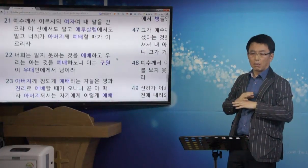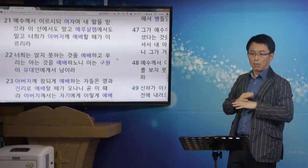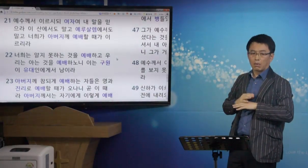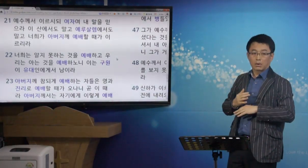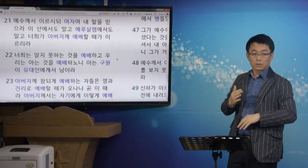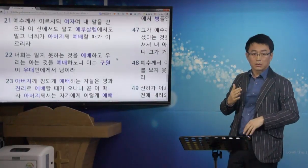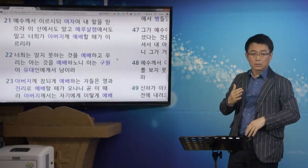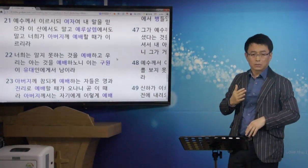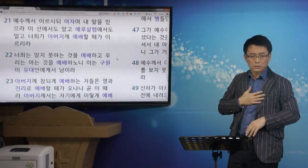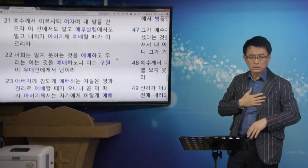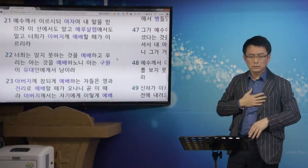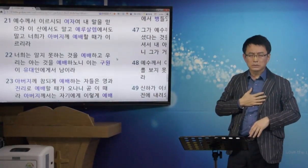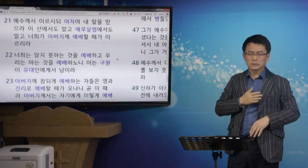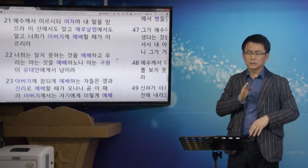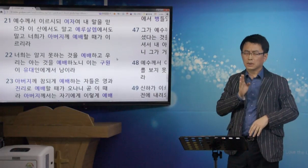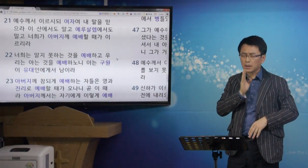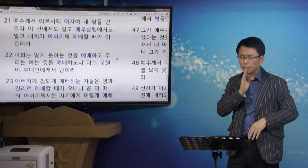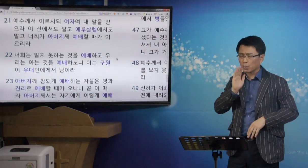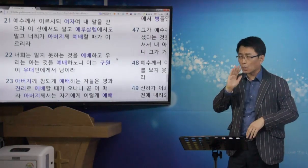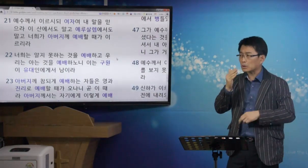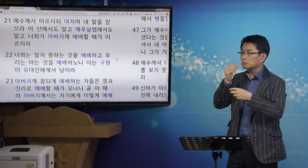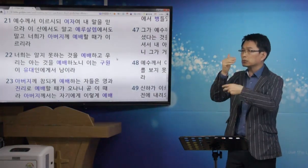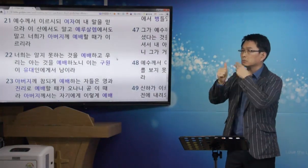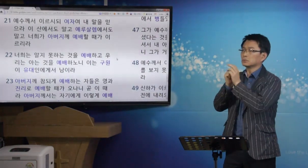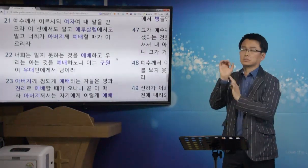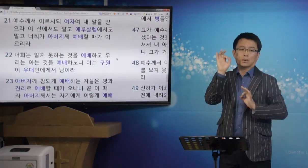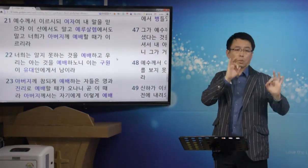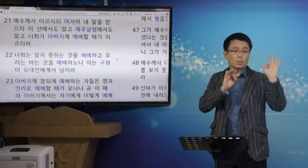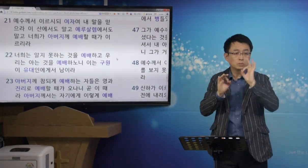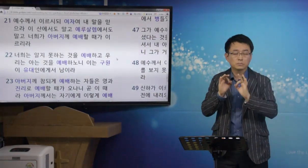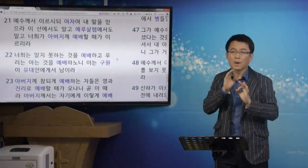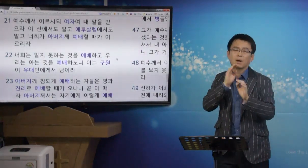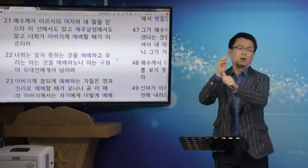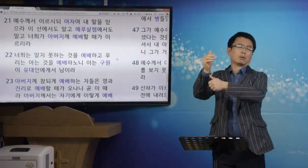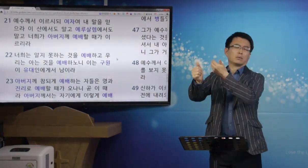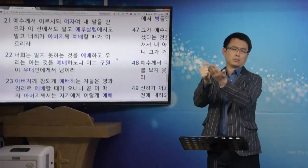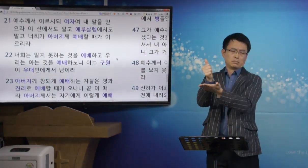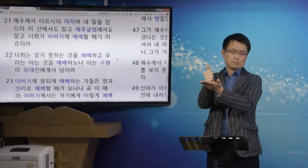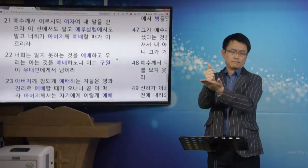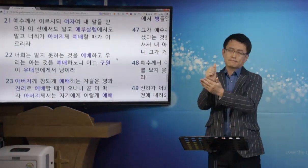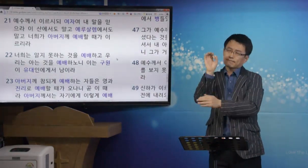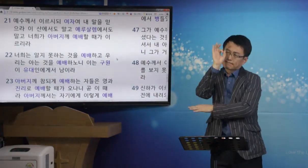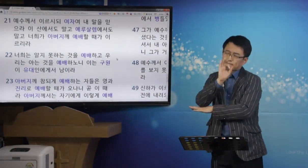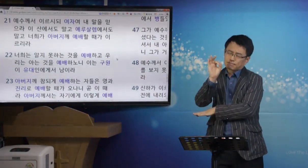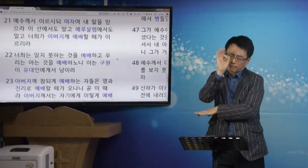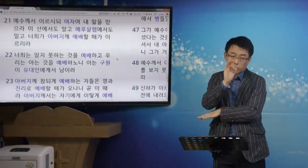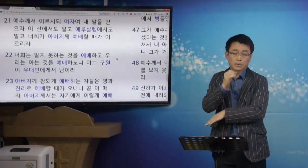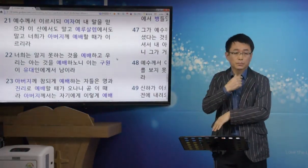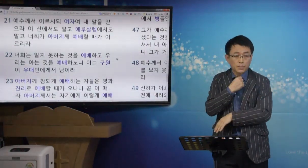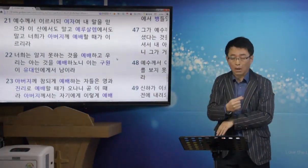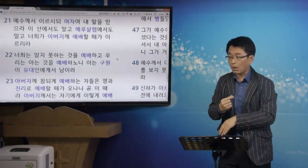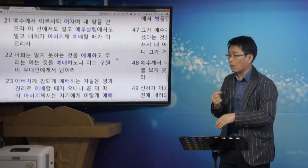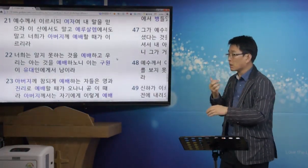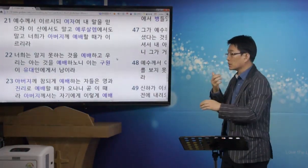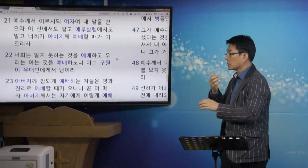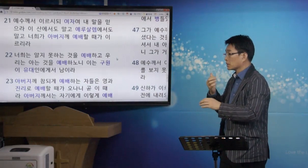그것에 놀라게 되죠. 나는 참된 신을 찾고 있는데, 하나님을 찾고 있는데